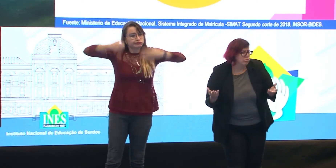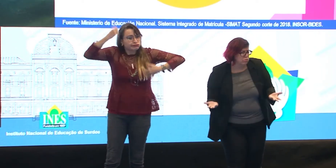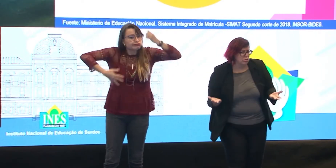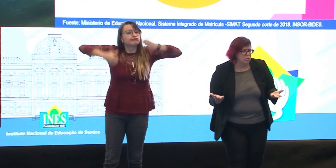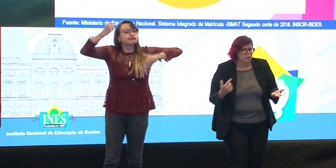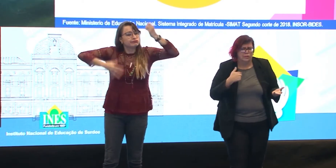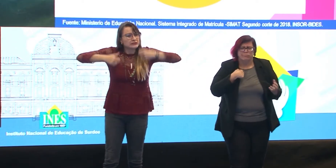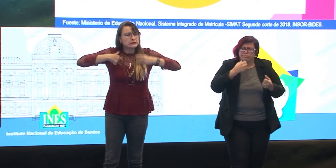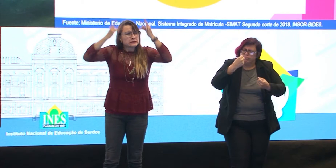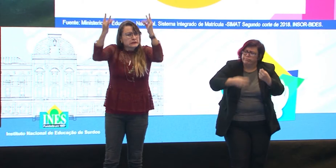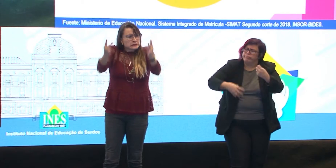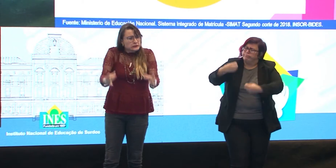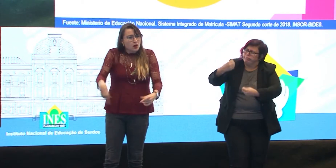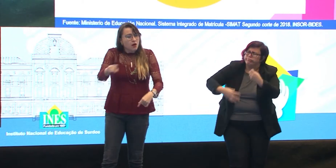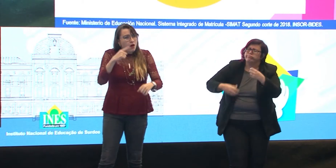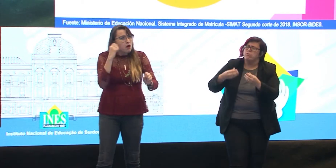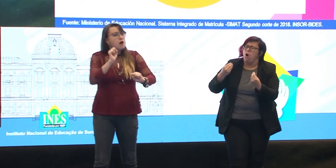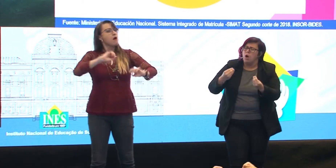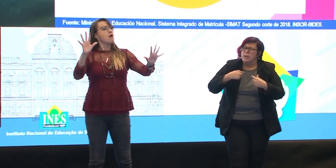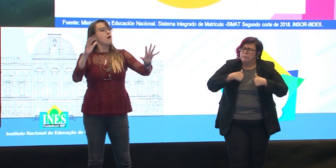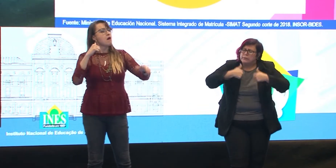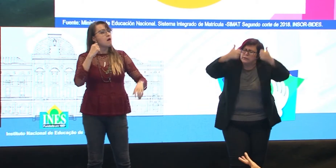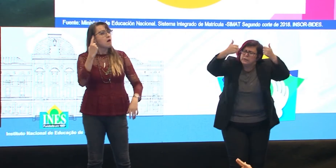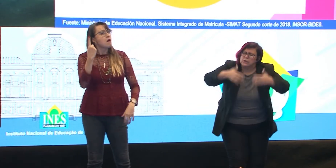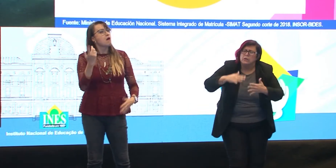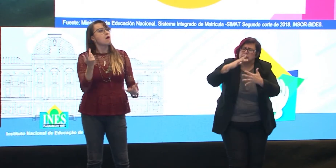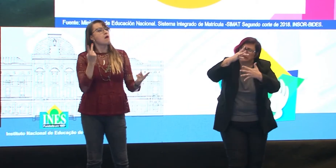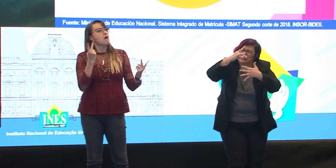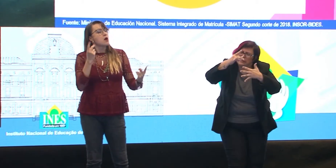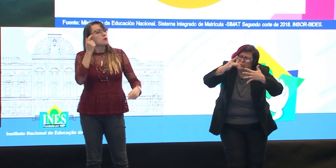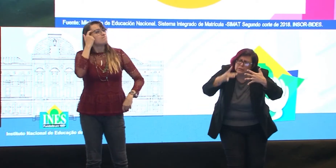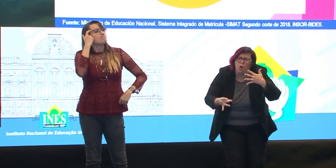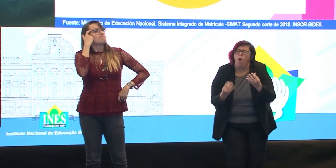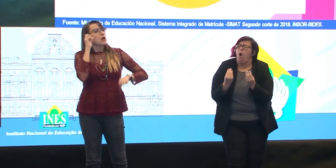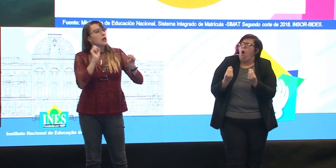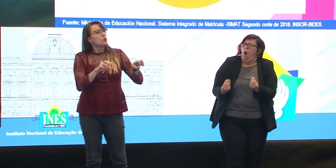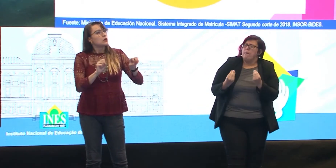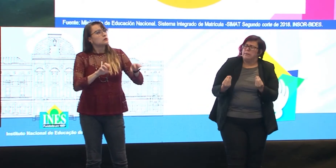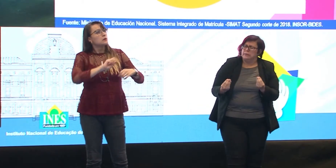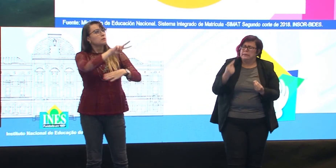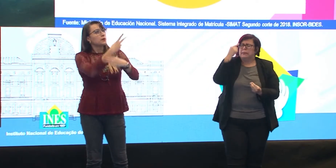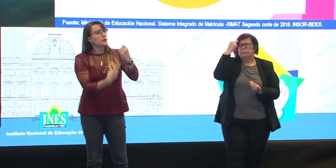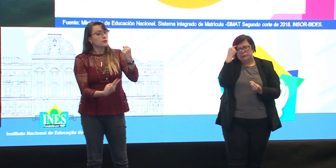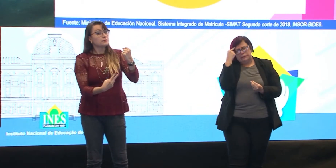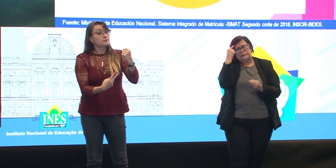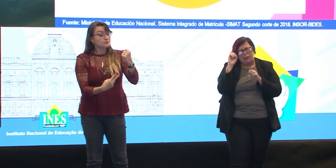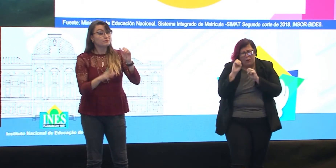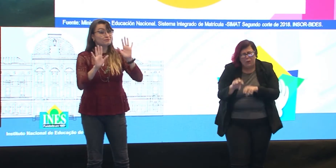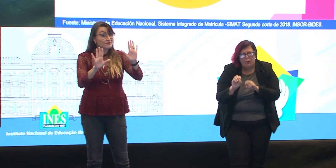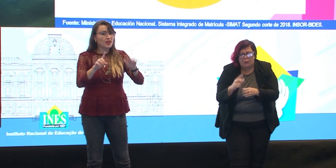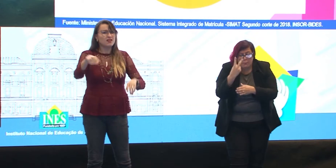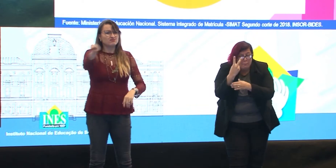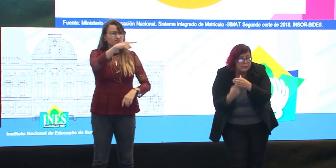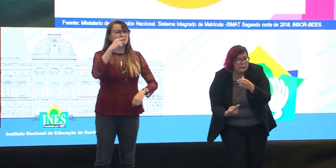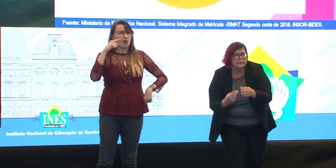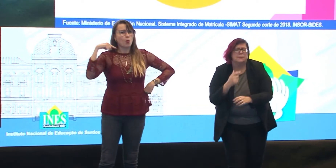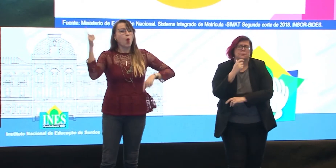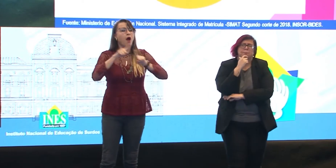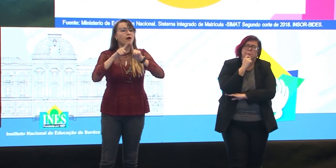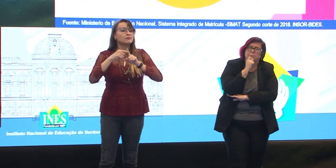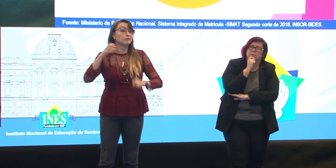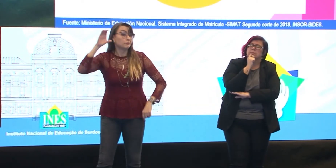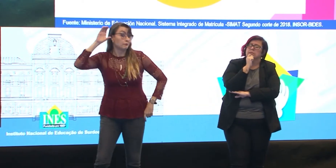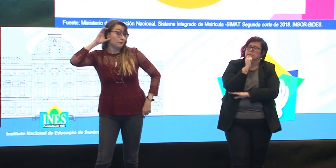apresentar para essas famílias como é que acontece essa educação das pessoas surdas, para que eles